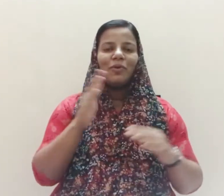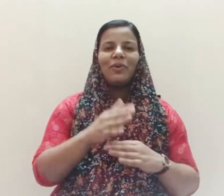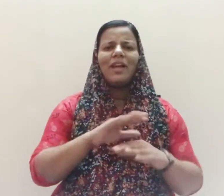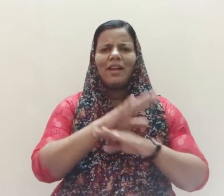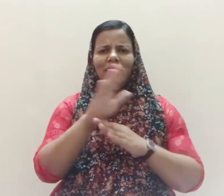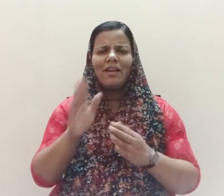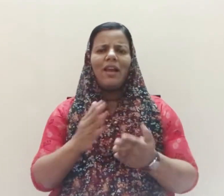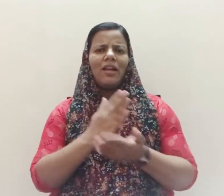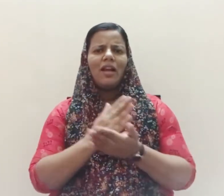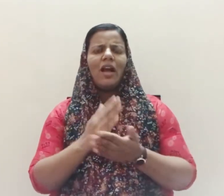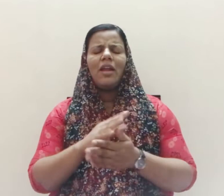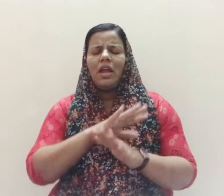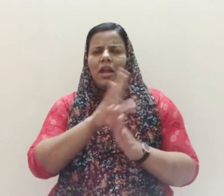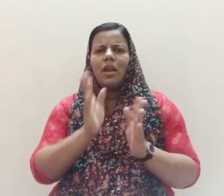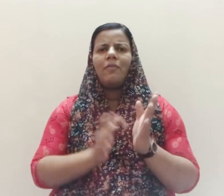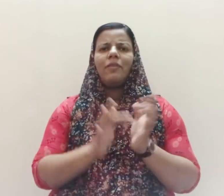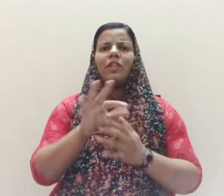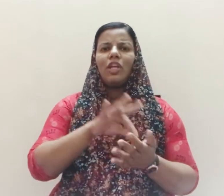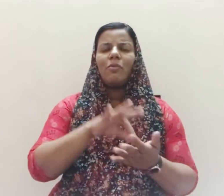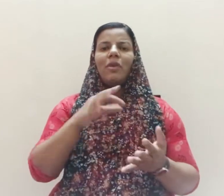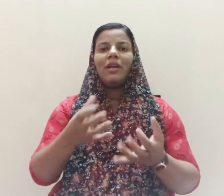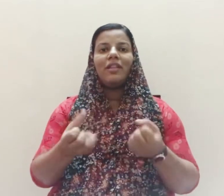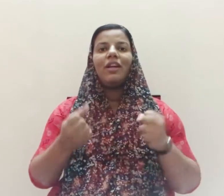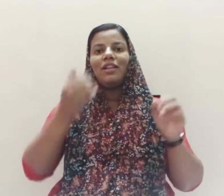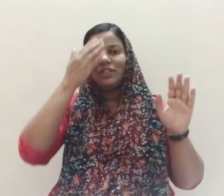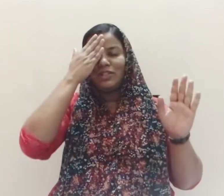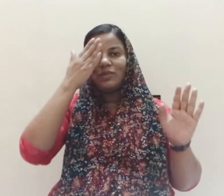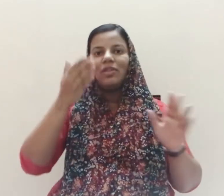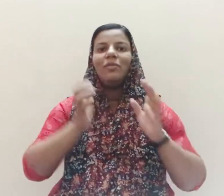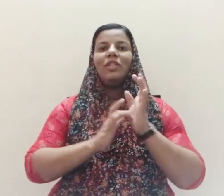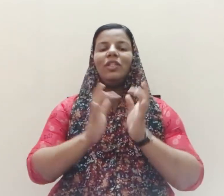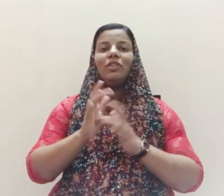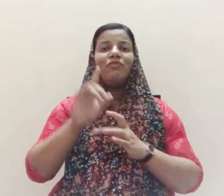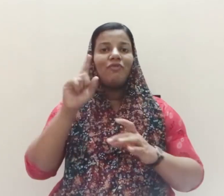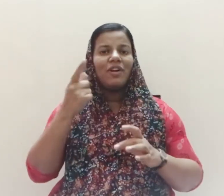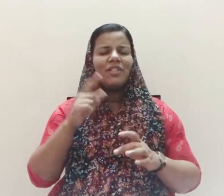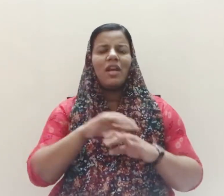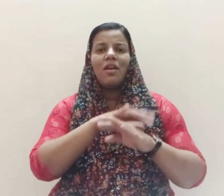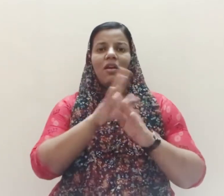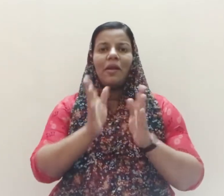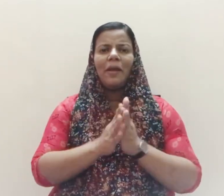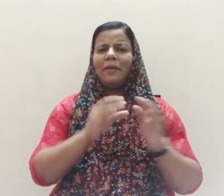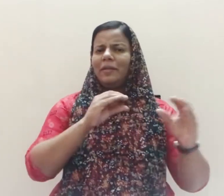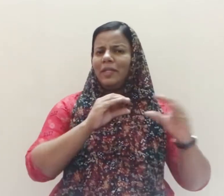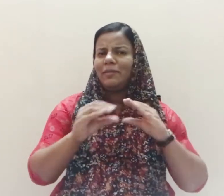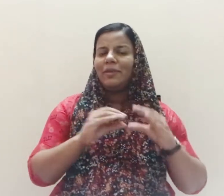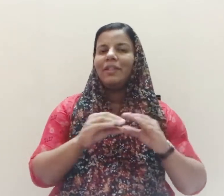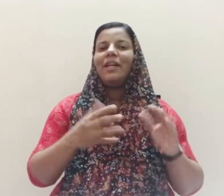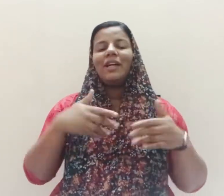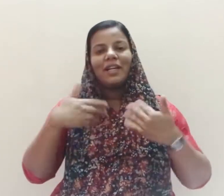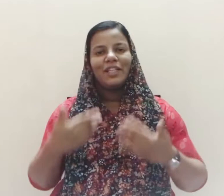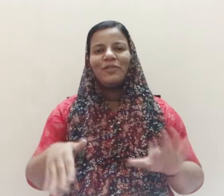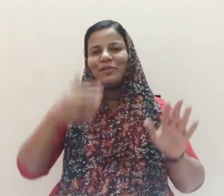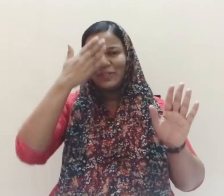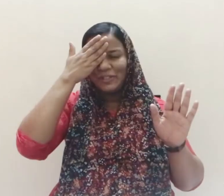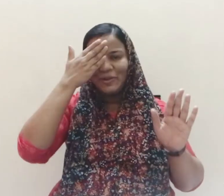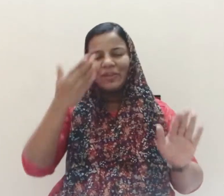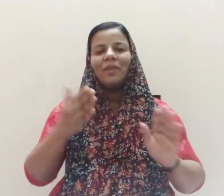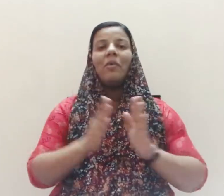കാര്യങ്ങളുടെ മേൽ തീരുമാനം കൽപ്പിച്ചിരിക്കുന്നതിനായിട്ട് സ്തോത്രം. കർത്താവേ, അങ്ങ് മുൻപേ ചെന്ന് അവർ ഇടപെടേണ്ടത് ഇടപെട്ട് കഴിഞ്ഞിരിക്കുന്നതിനായിട്ട് സ്തോത്രം എന്ന്